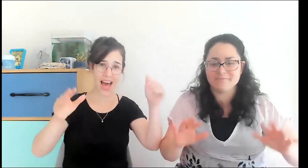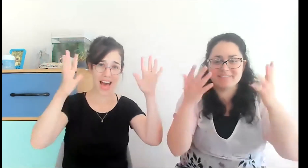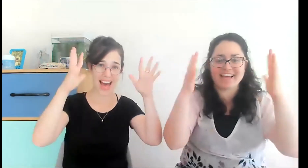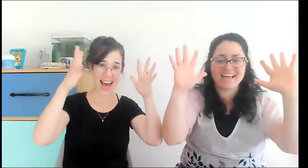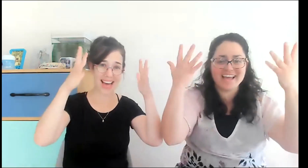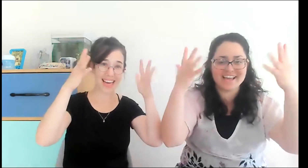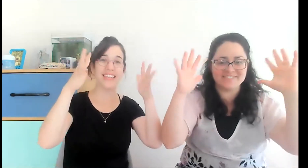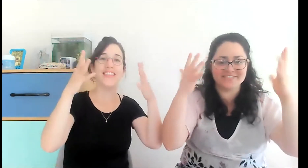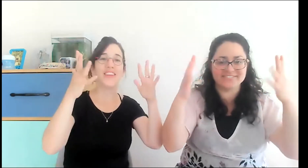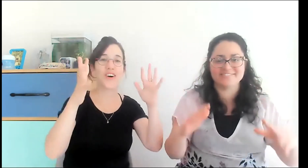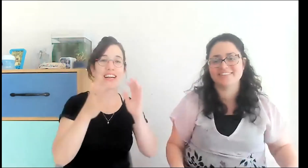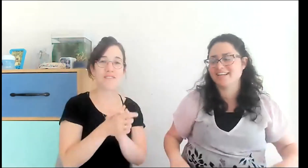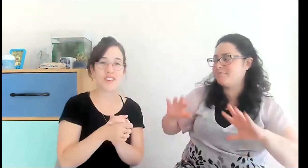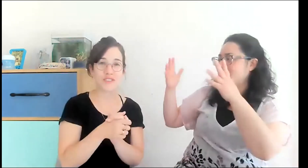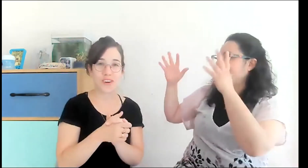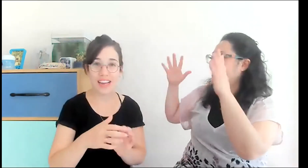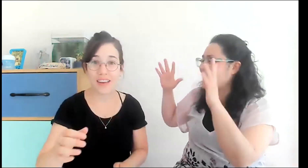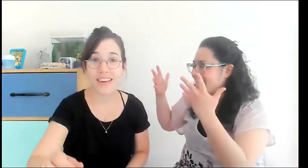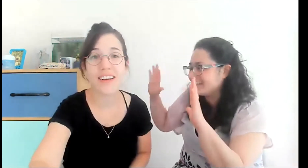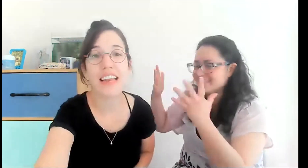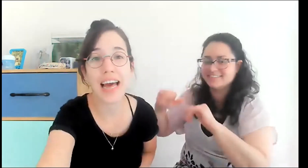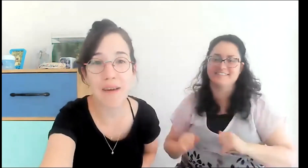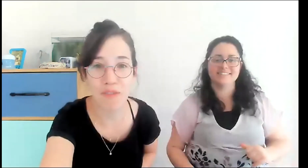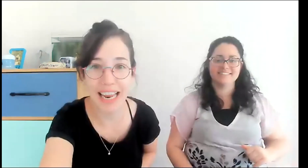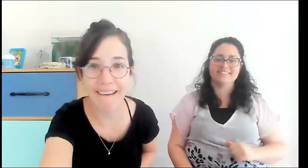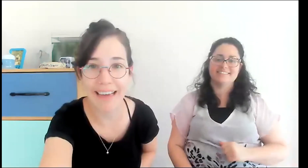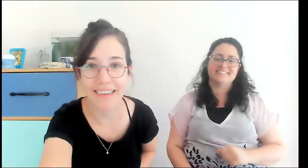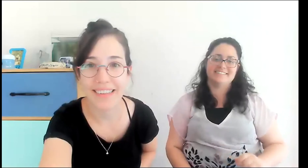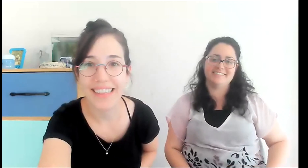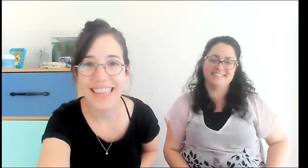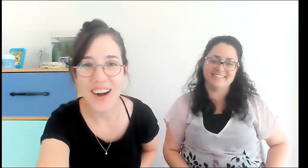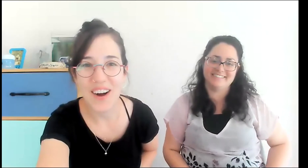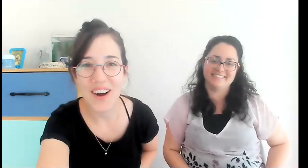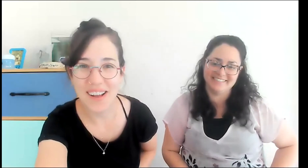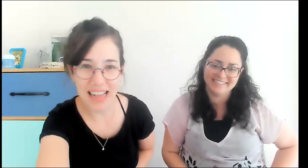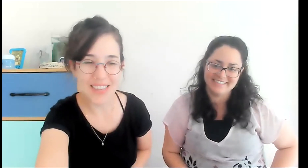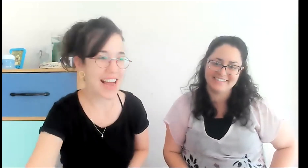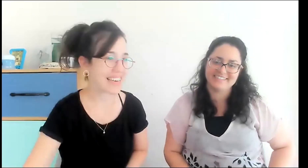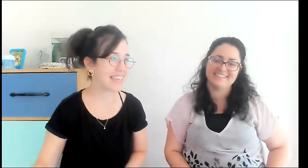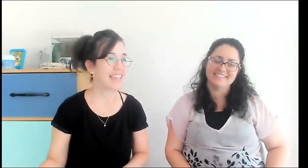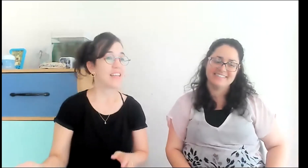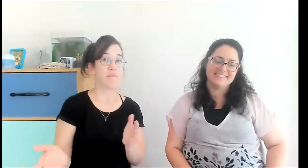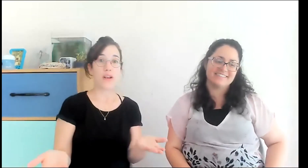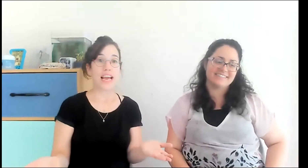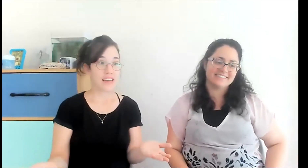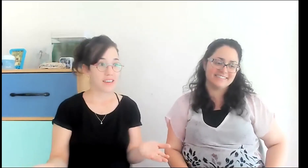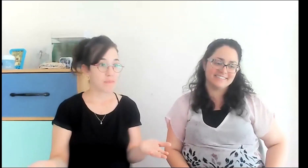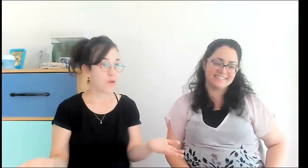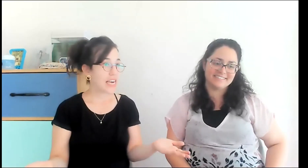כפיים לכם. כל הכבוד. כפיים לכן. לכם ולכן. אוקיי, מצוין. מעולה, מעולה.